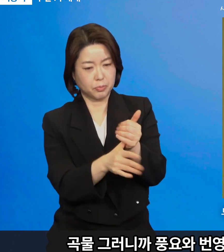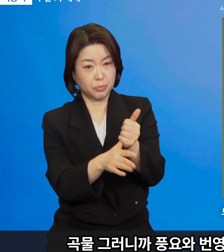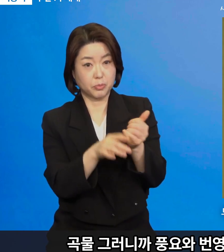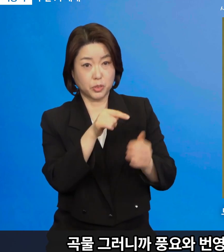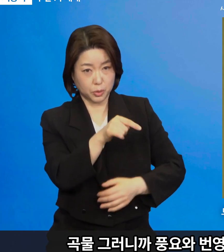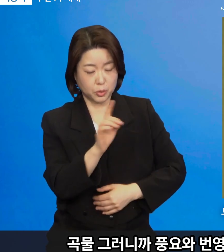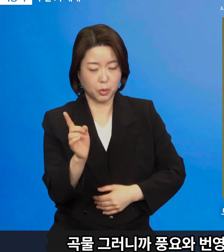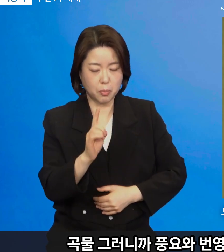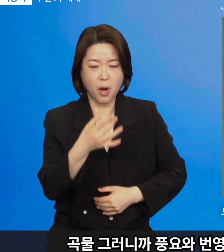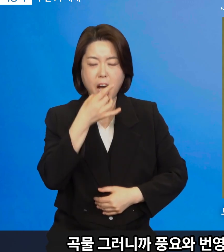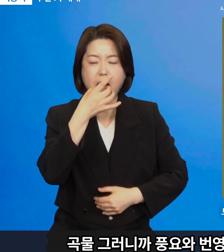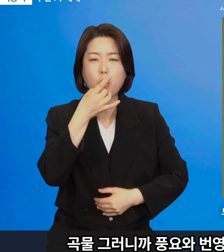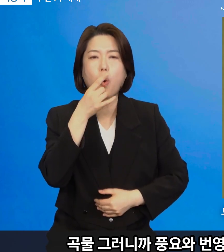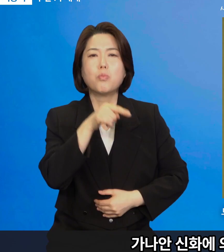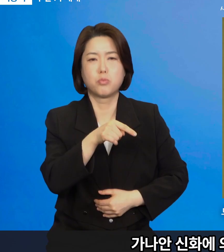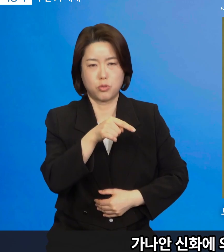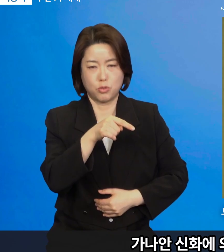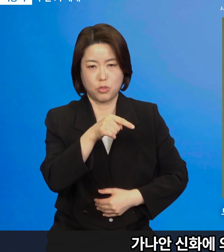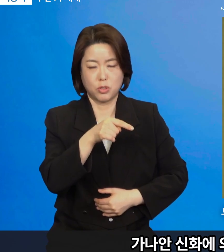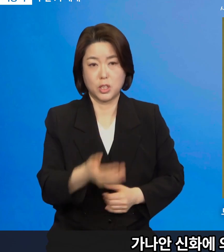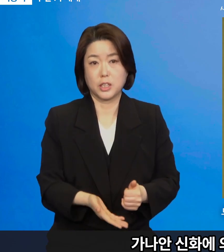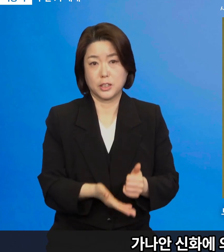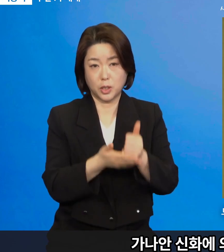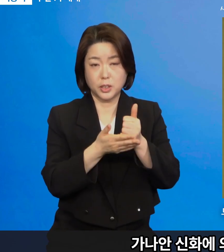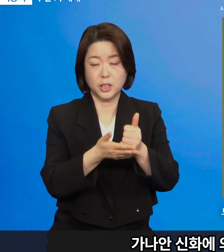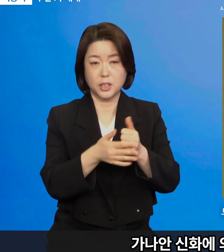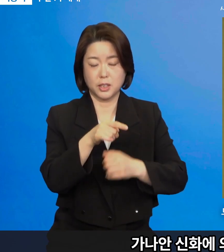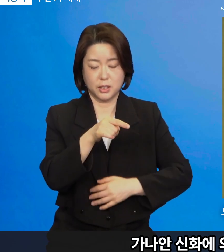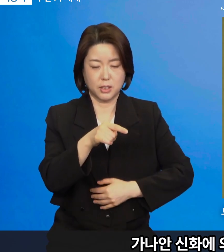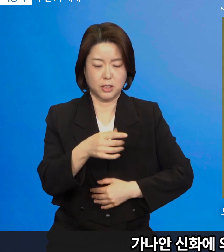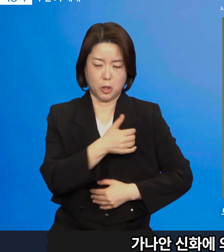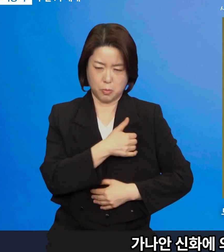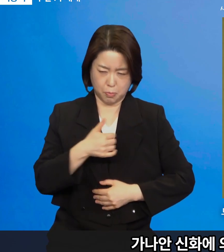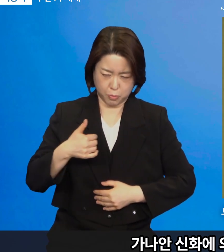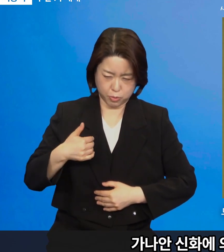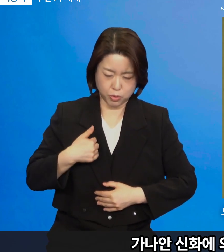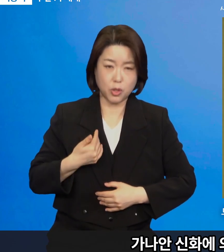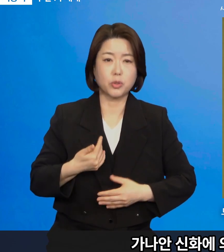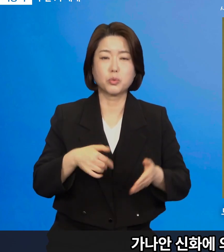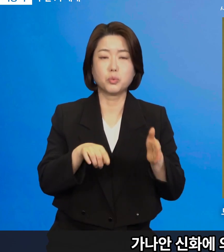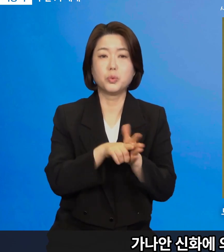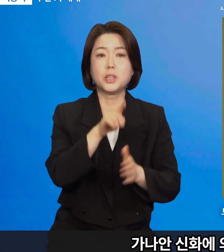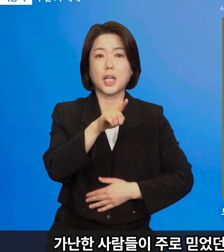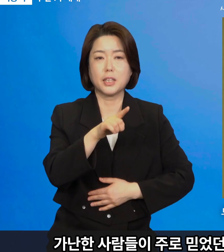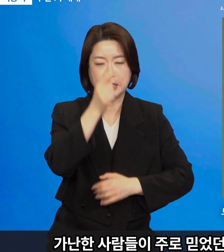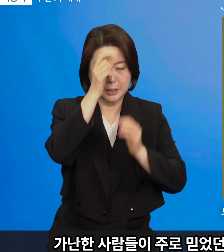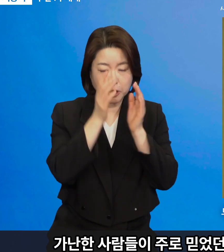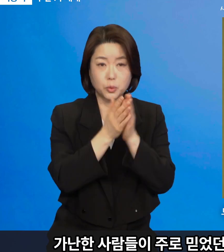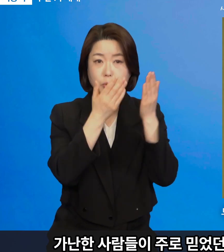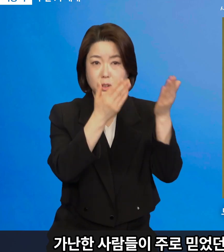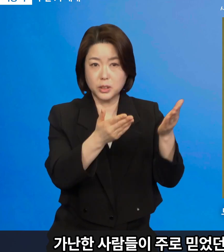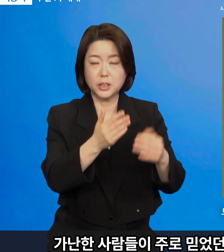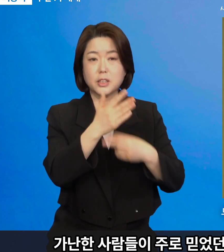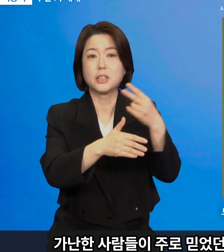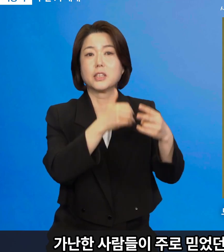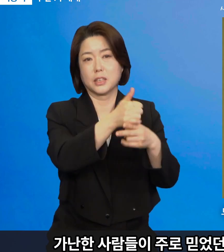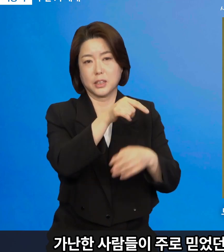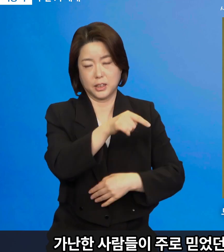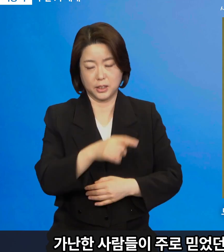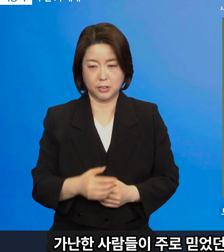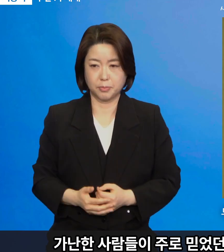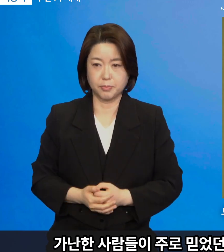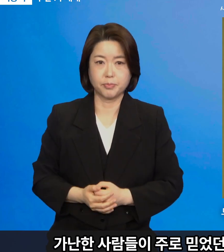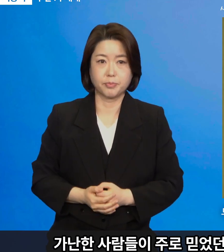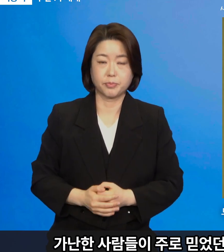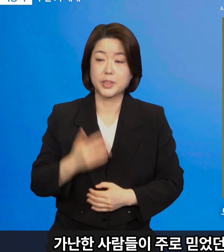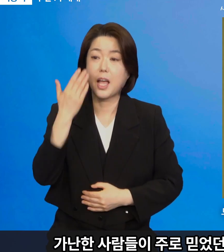번영을 바라는 것이죠, 사람들이. 가나안 신화에 의하면 이 다곤은 가나안 사람들을 주로 믿었던 바알